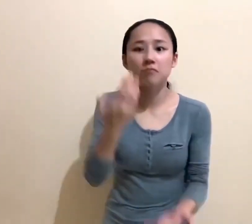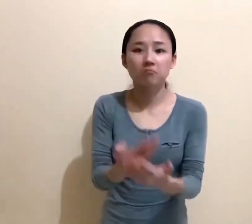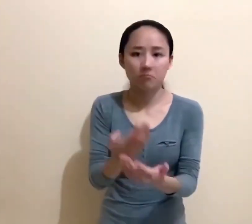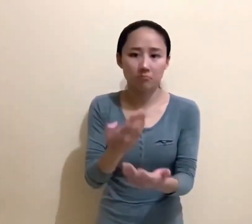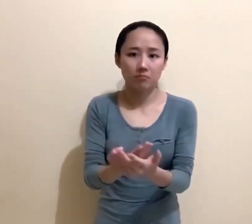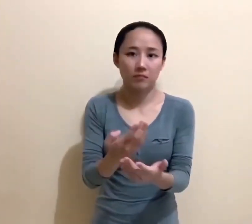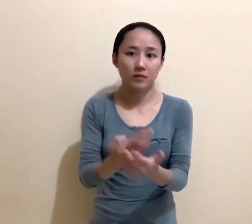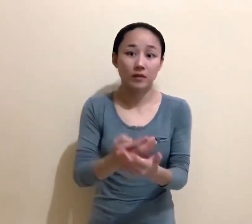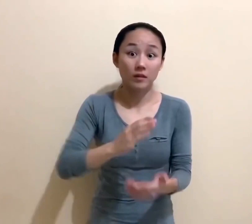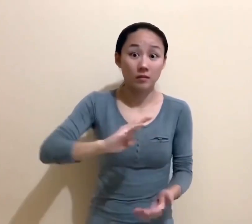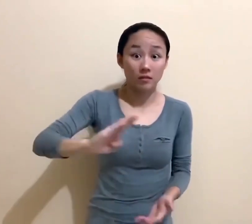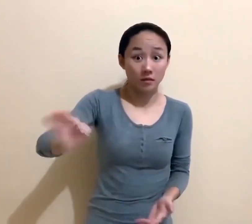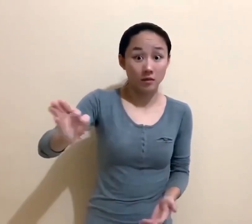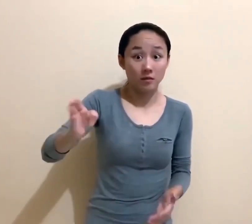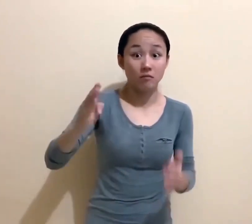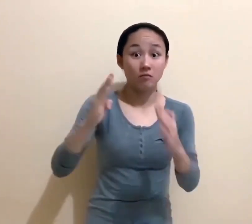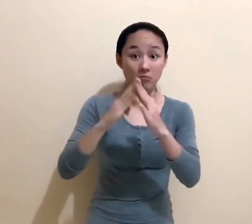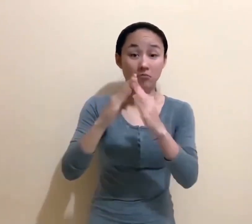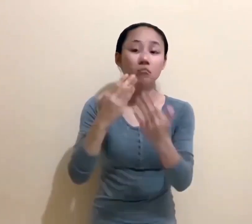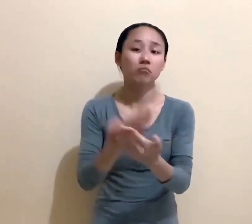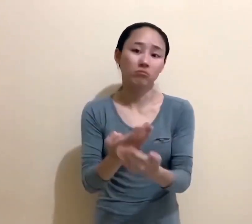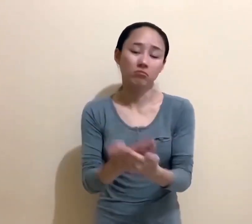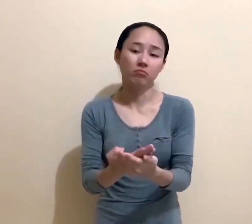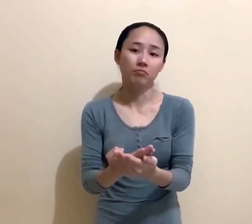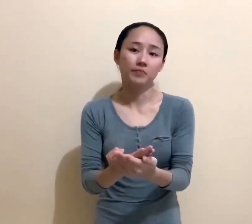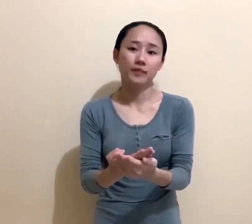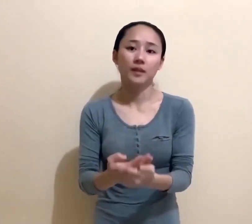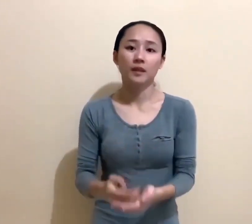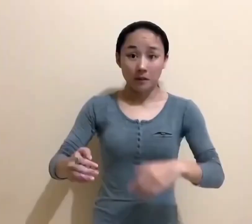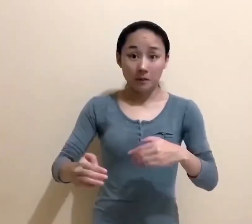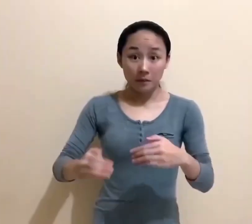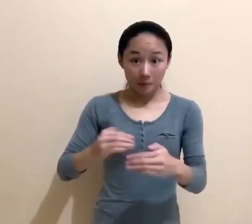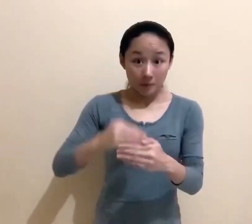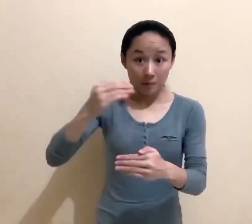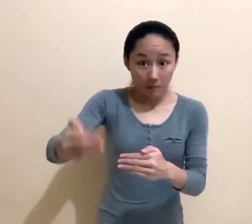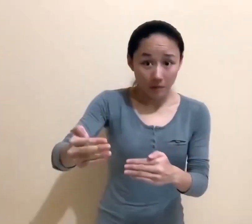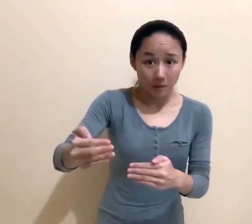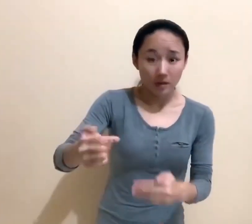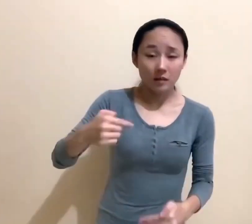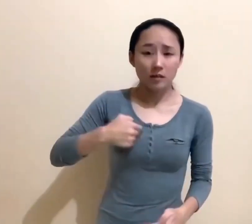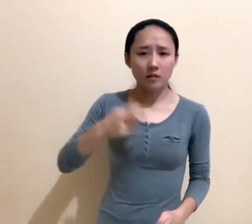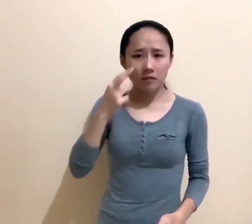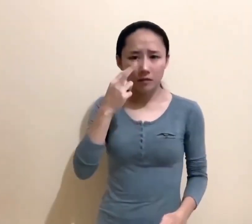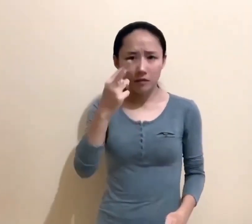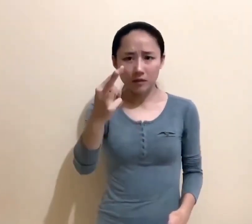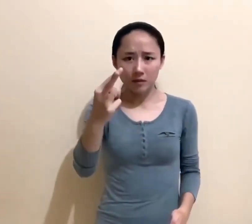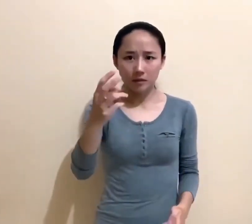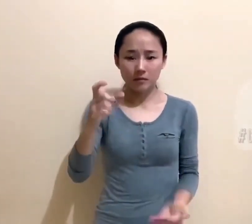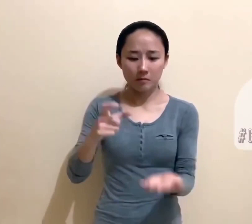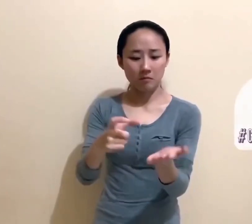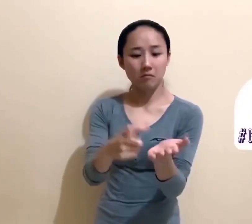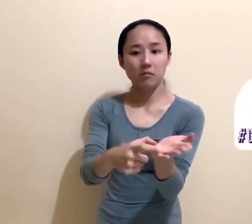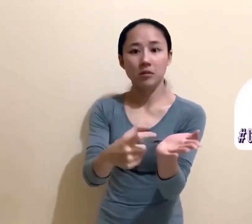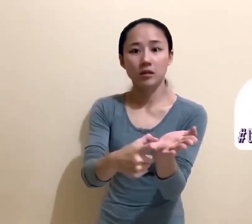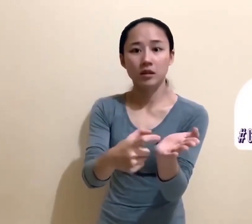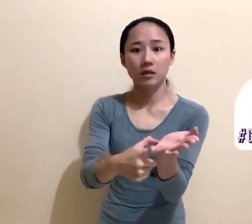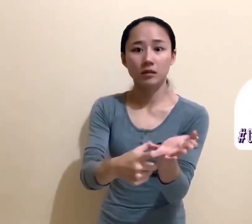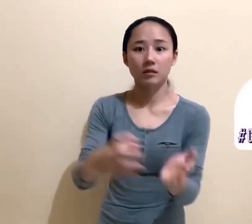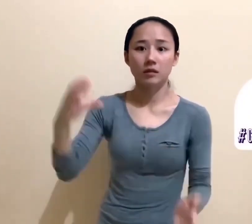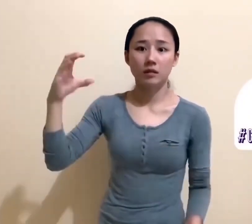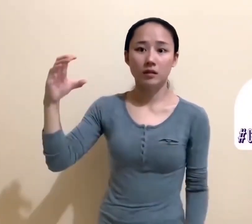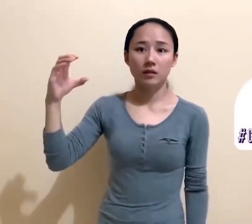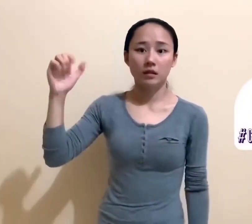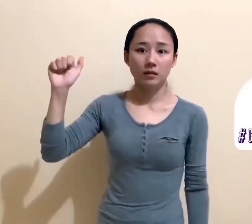Libras e comecei a praticar na escola e também em casa. E aí eu vi na internet o